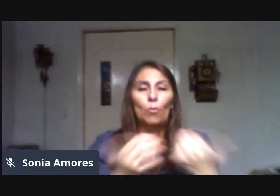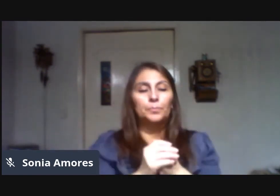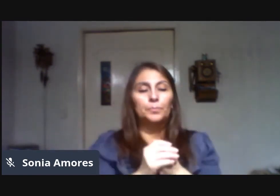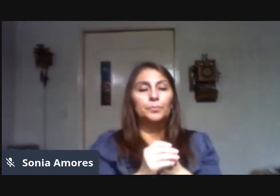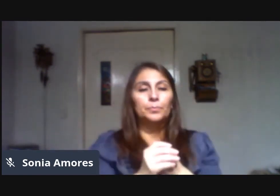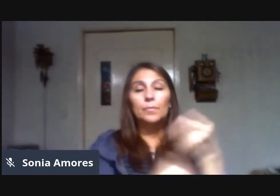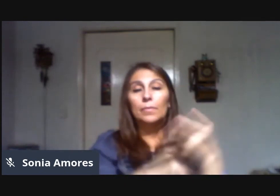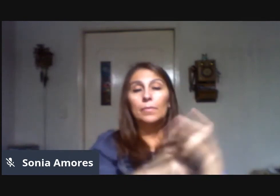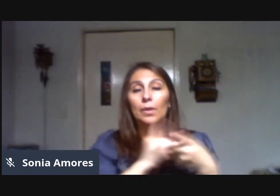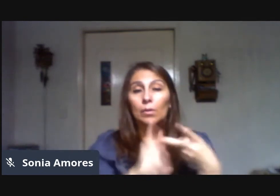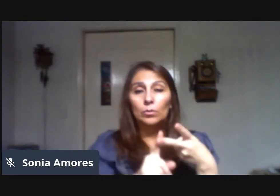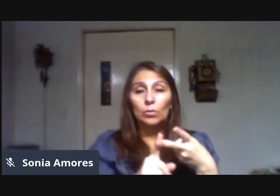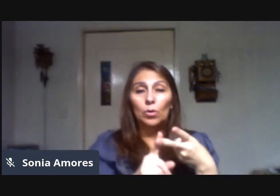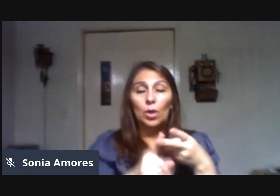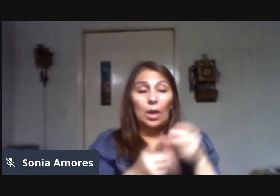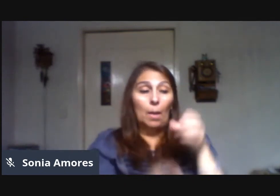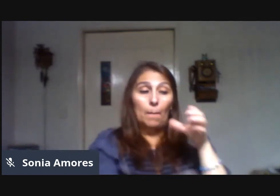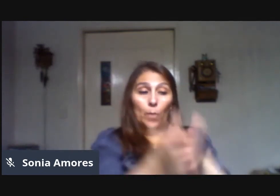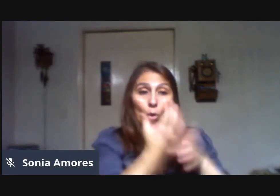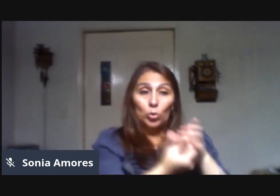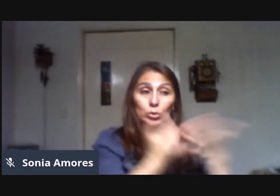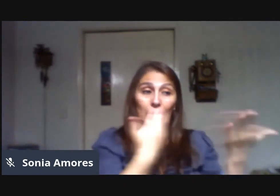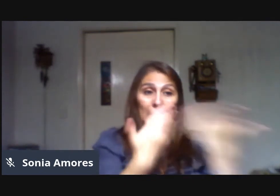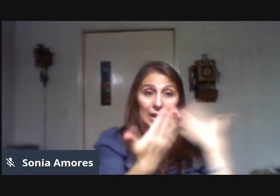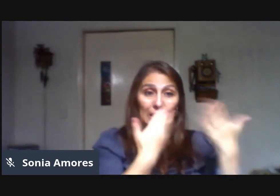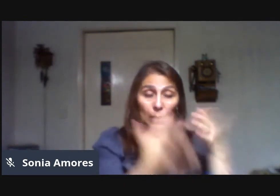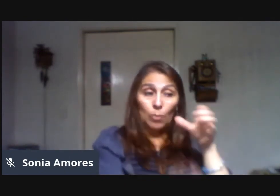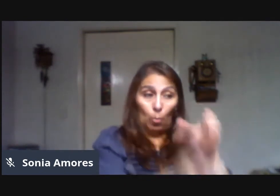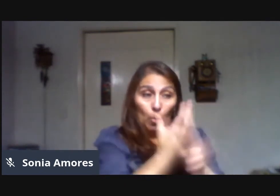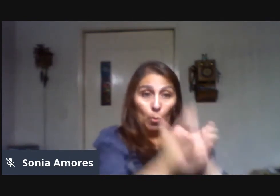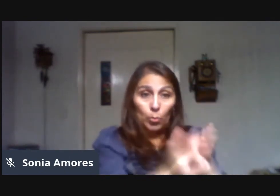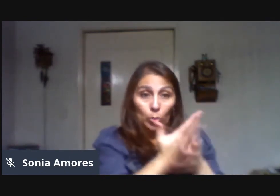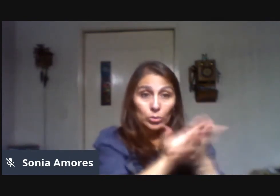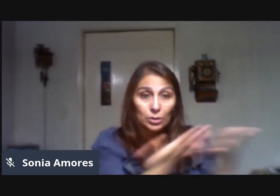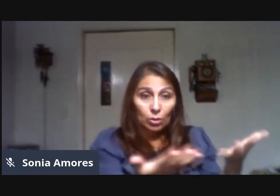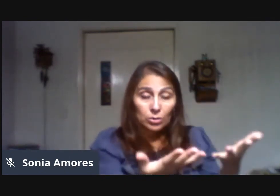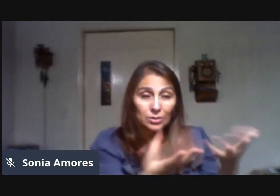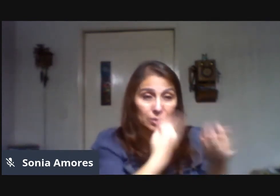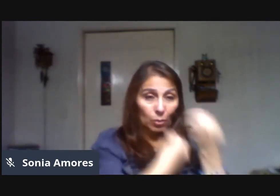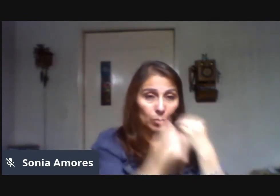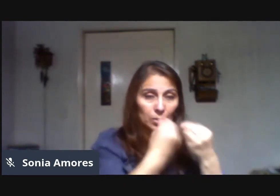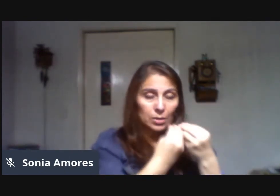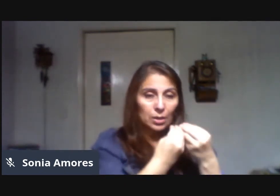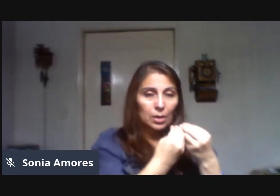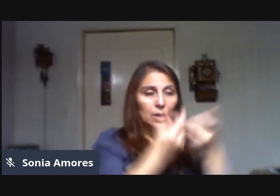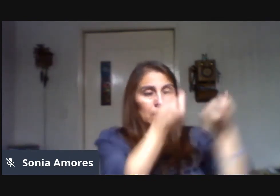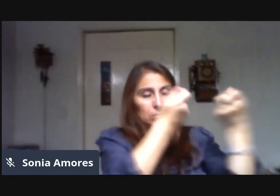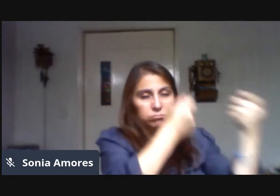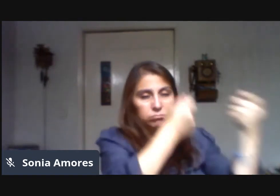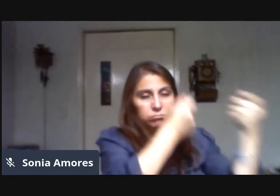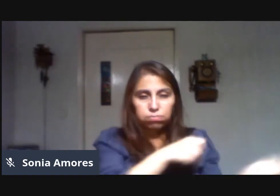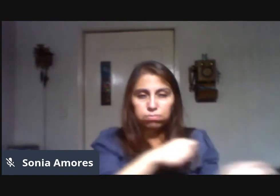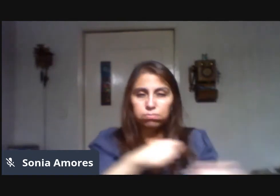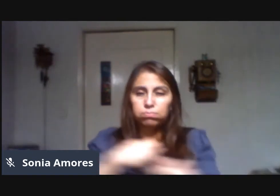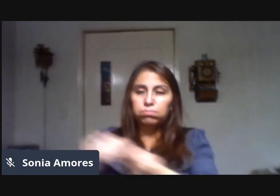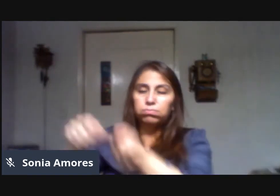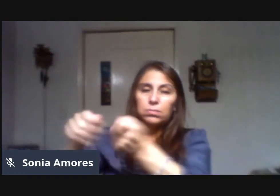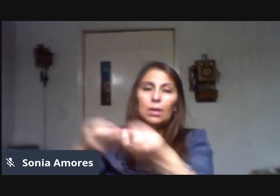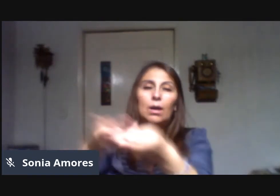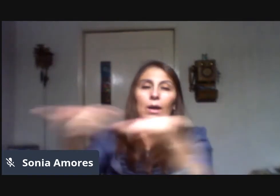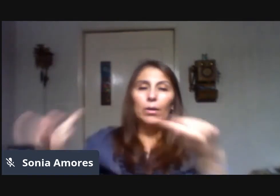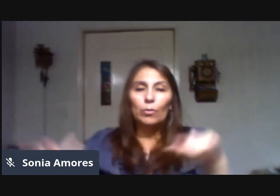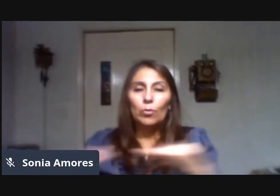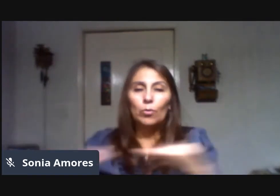que producimos en el campo llegue a los grandes cinturones habitacionales de las ciudades y